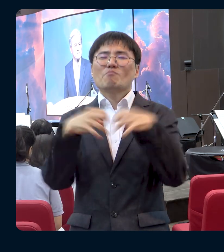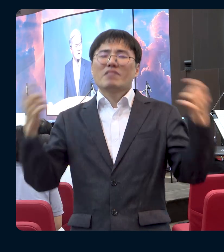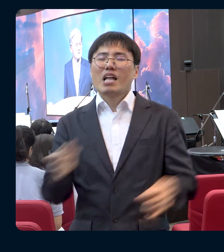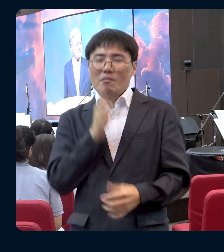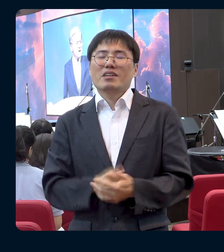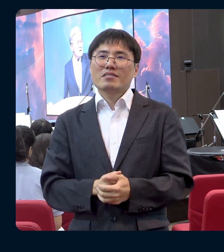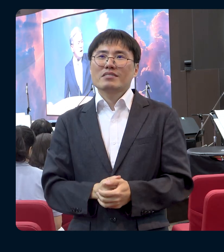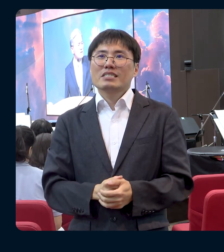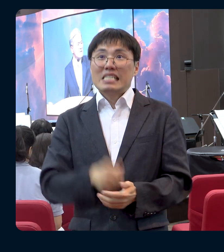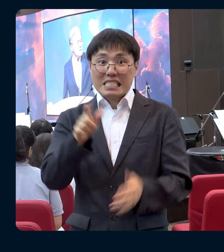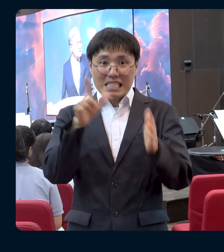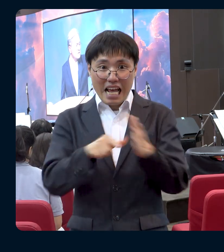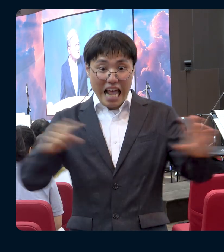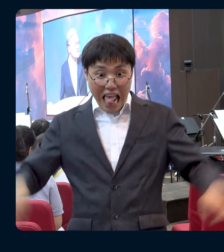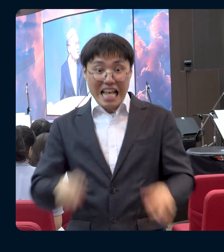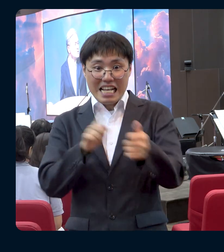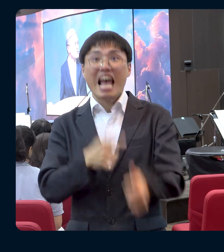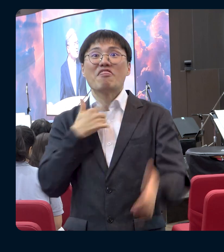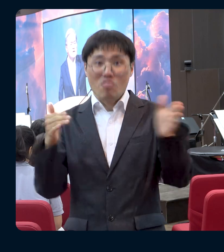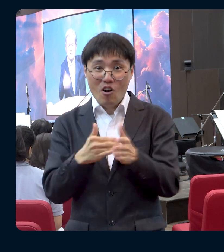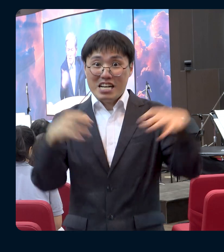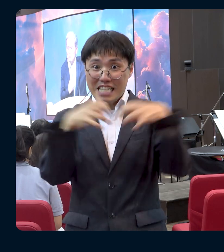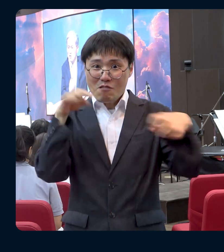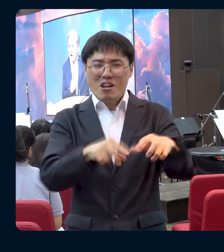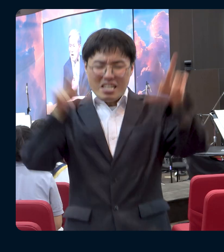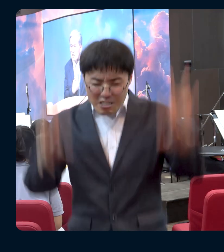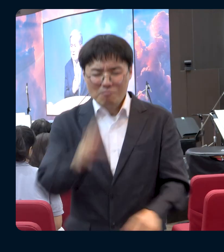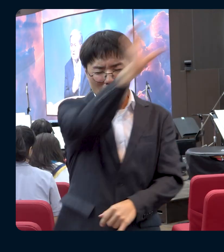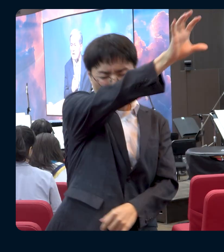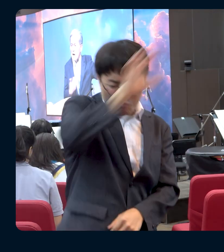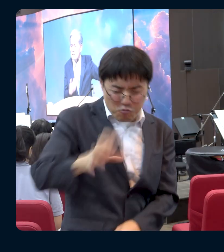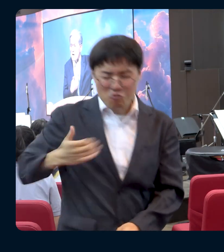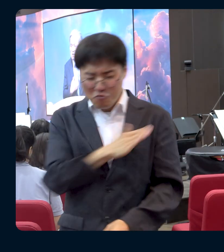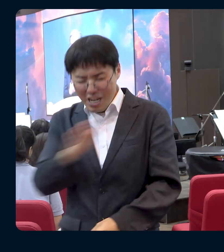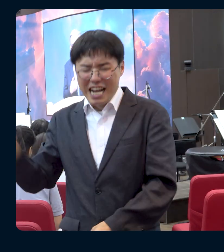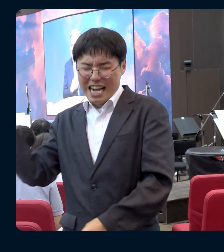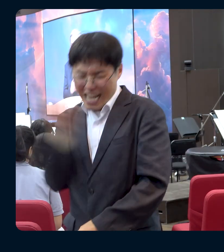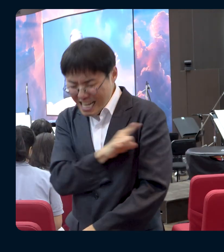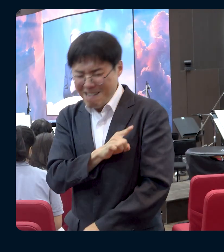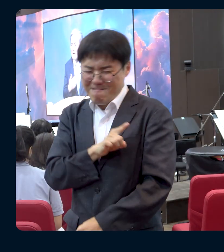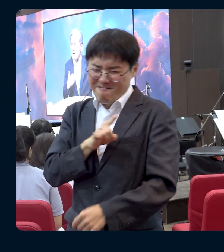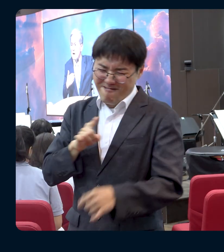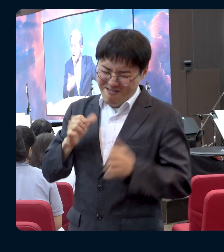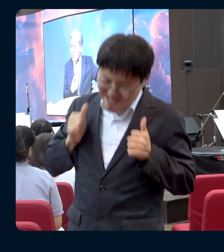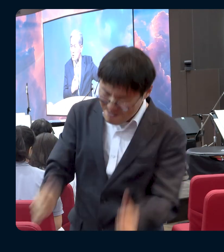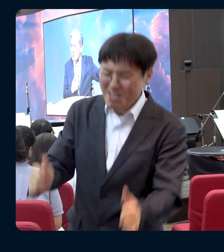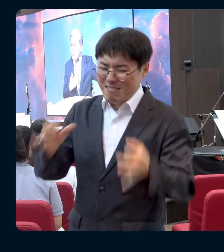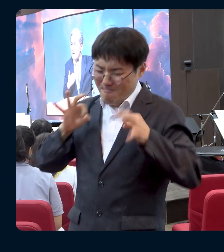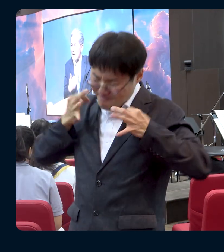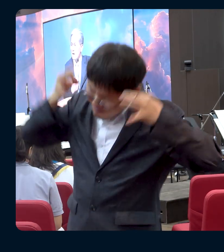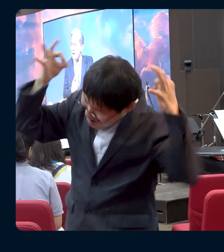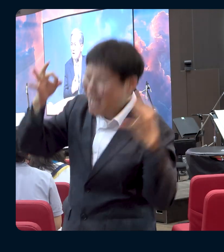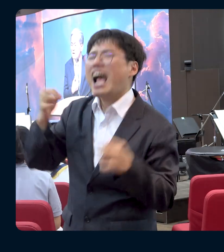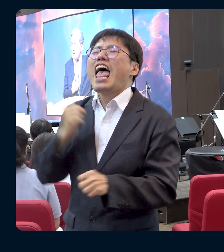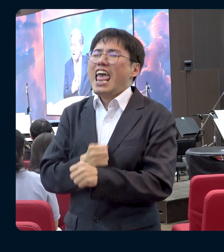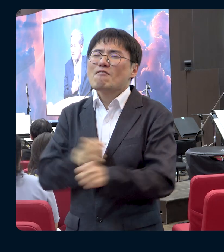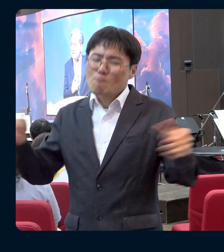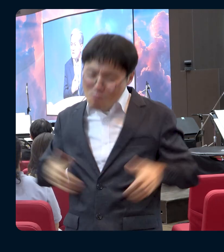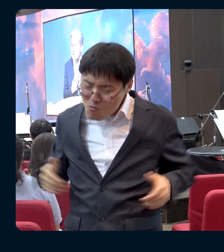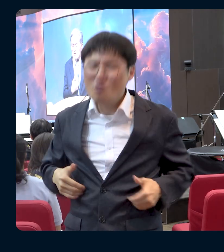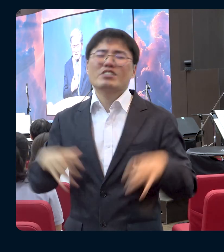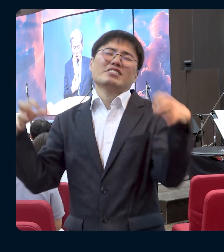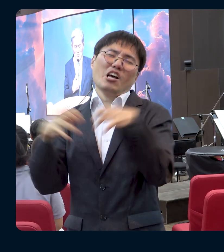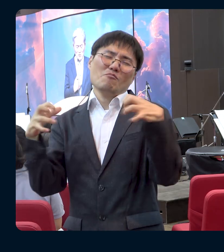것이죠. 예, 그때 엘리야가 했던 그 싸움은요, 지금 우리가 가장 치열하게 하고 있고